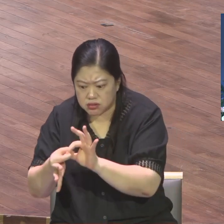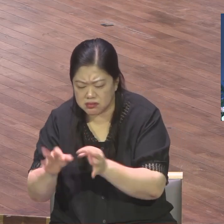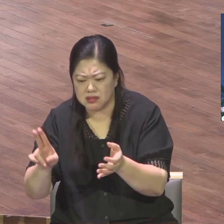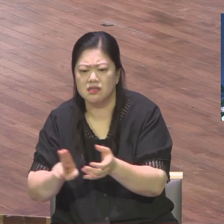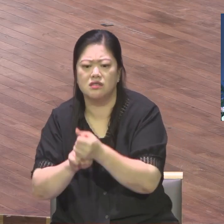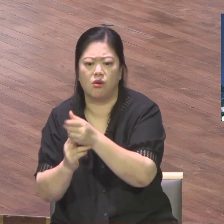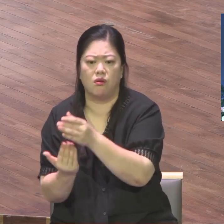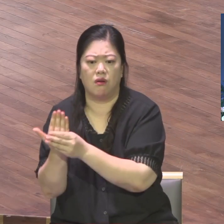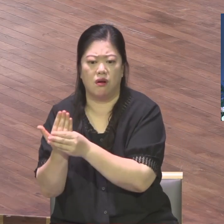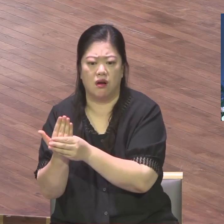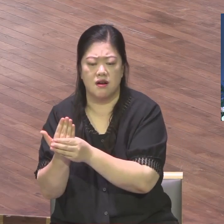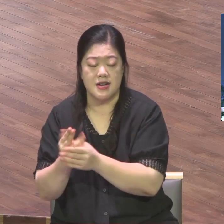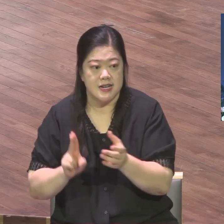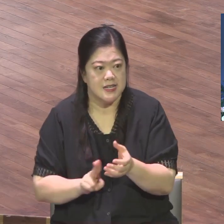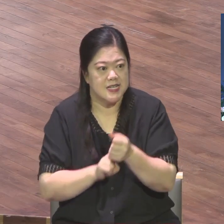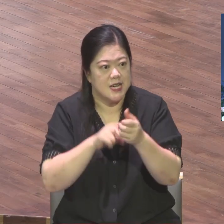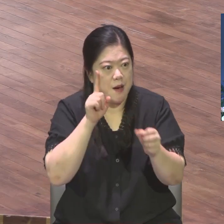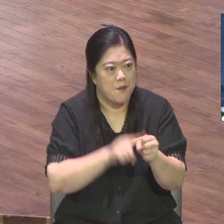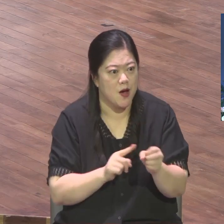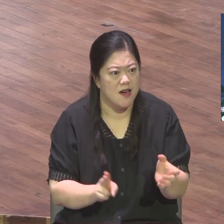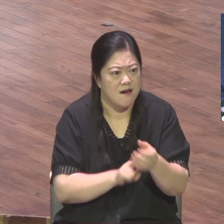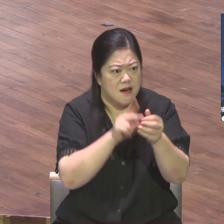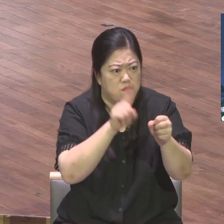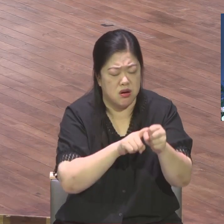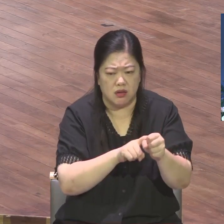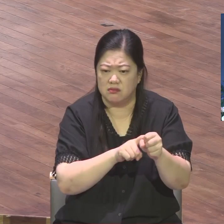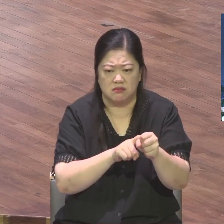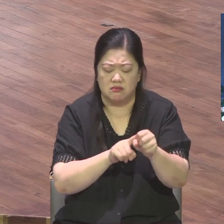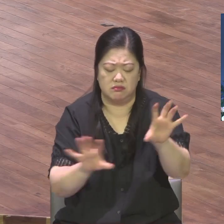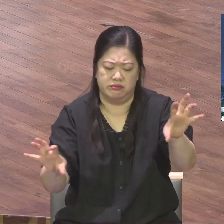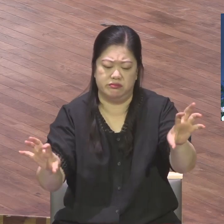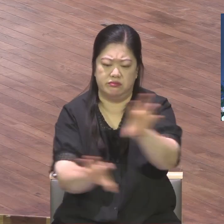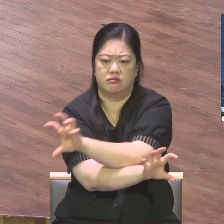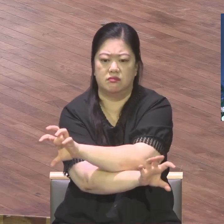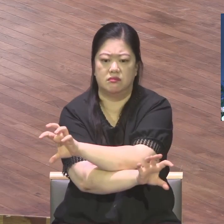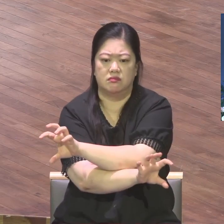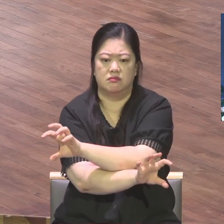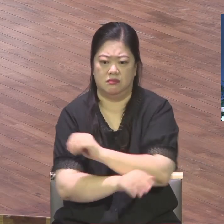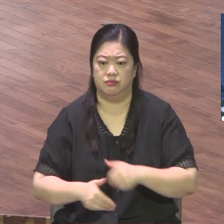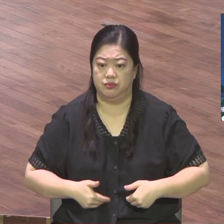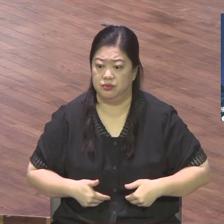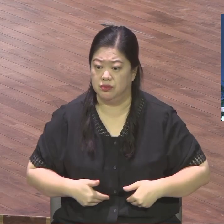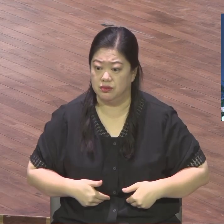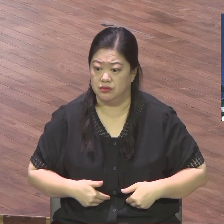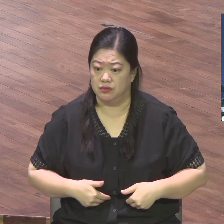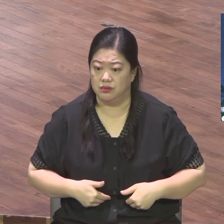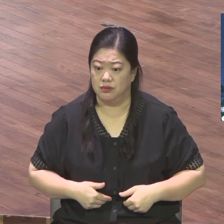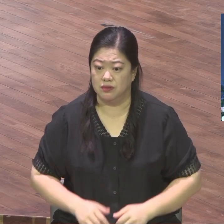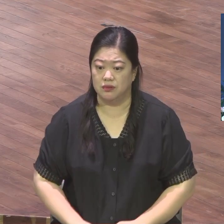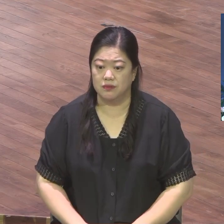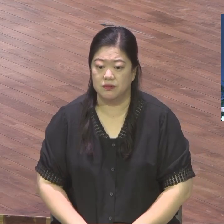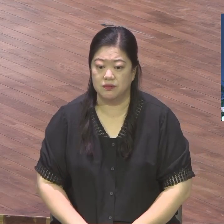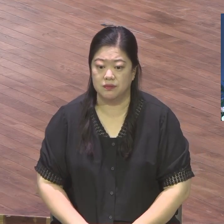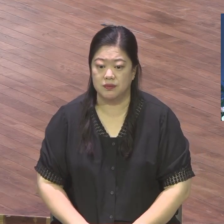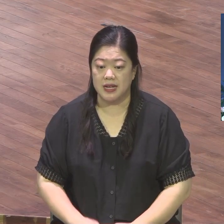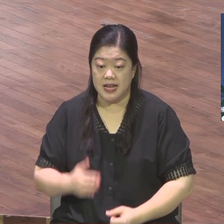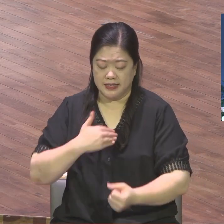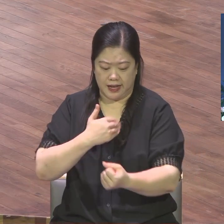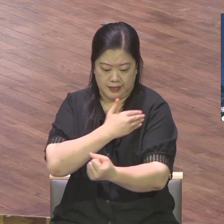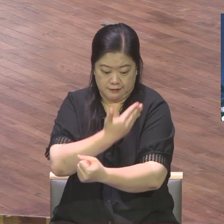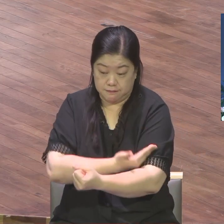거예요. 내 능력과 상관없이 내 수준과 상관없이 주의 성령께서